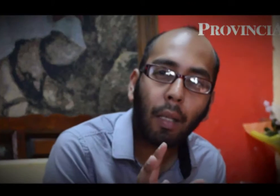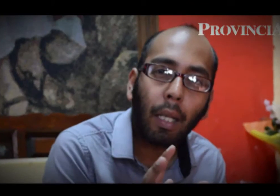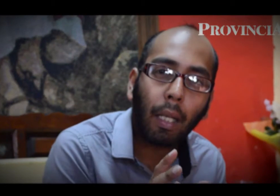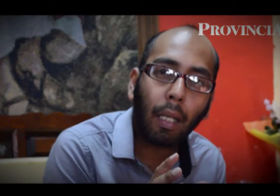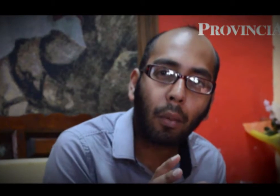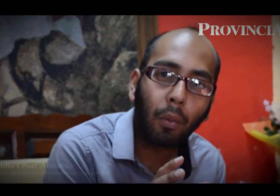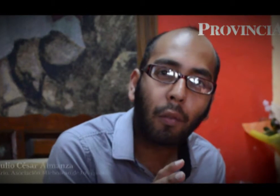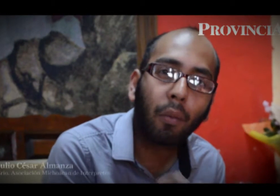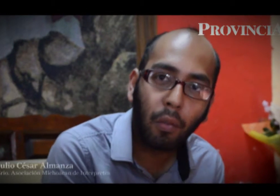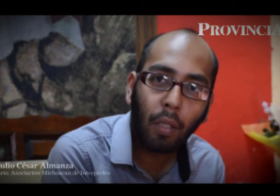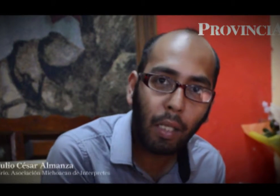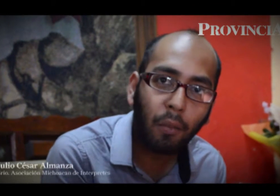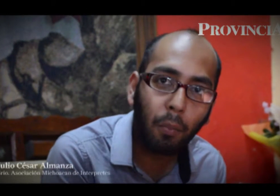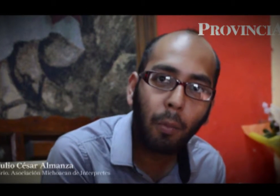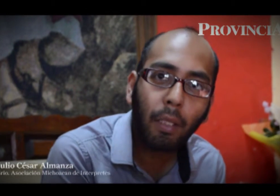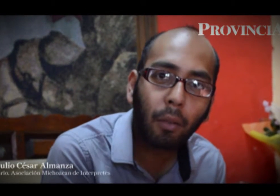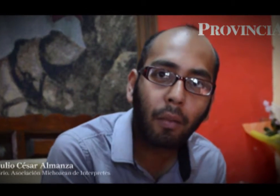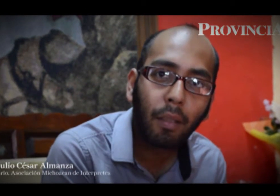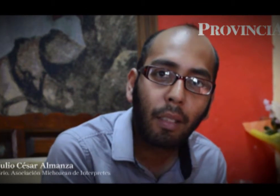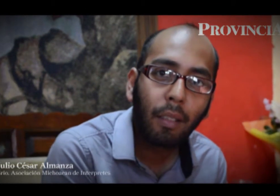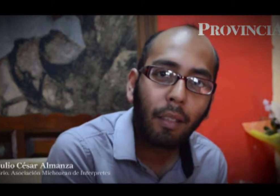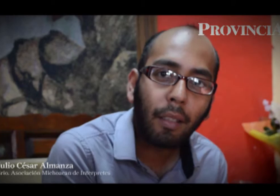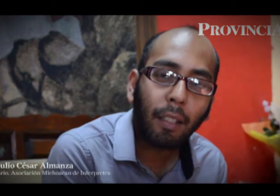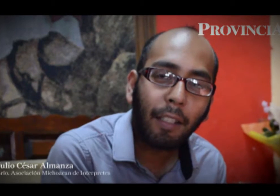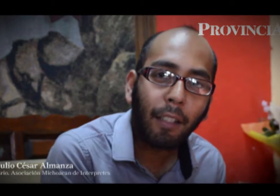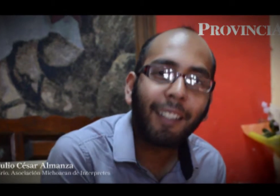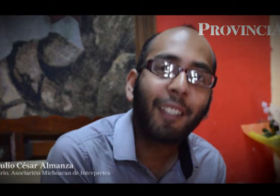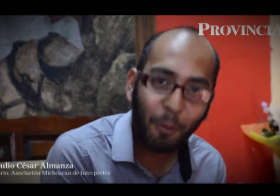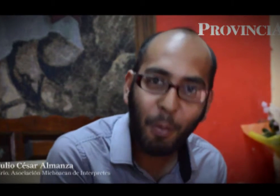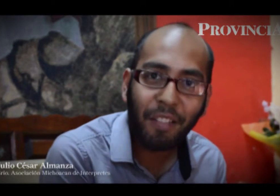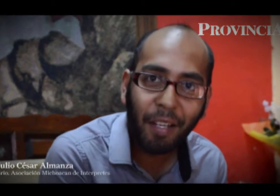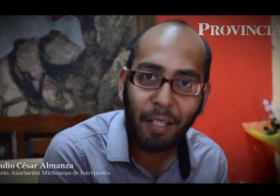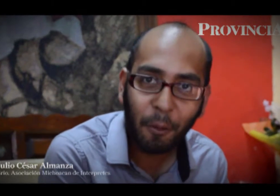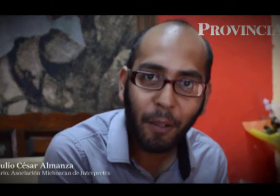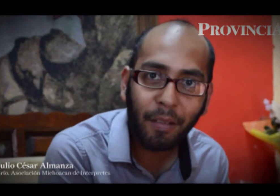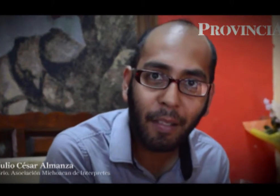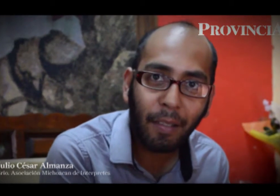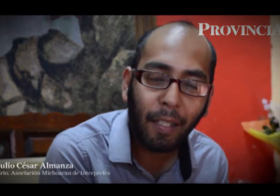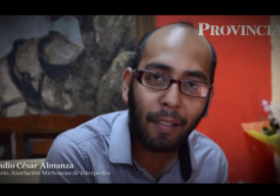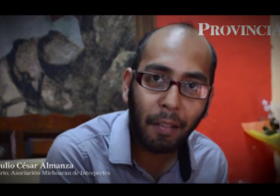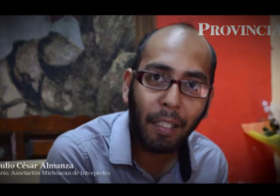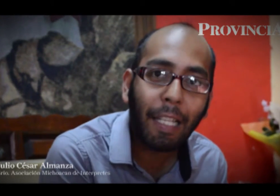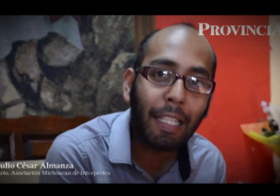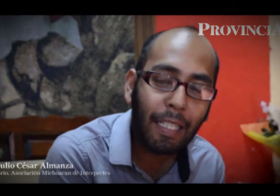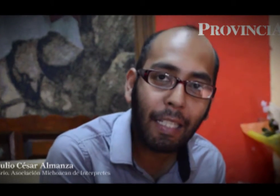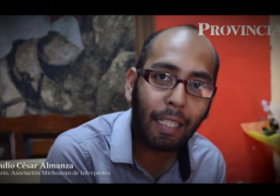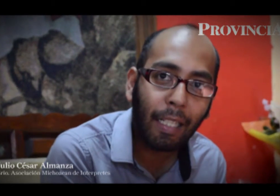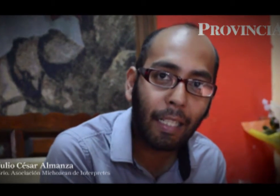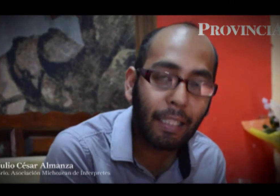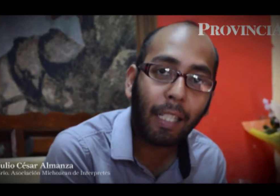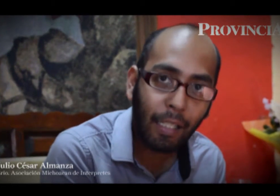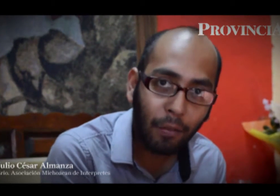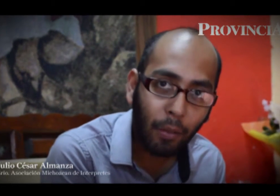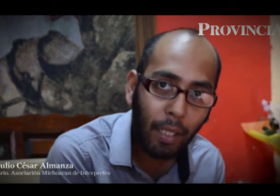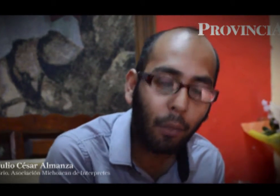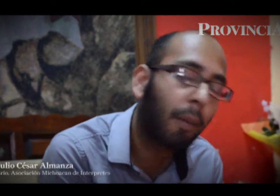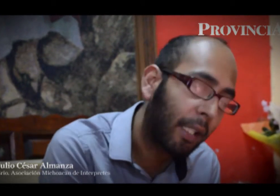a algunos funcionarios públicos diciendo un mensaje acerca del Día Internacional o Semana